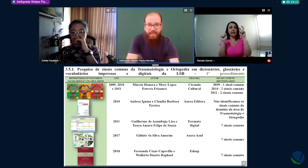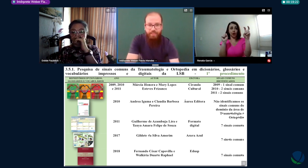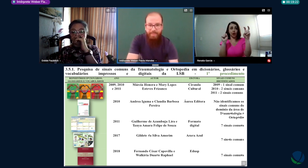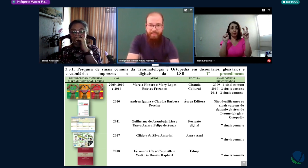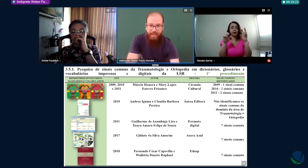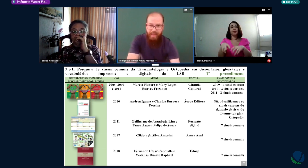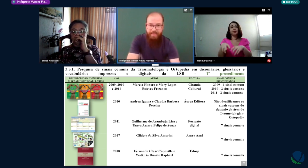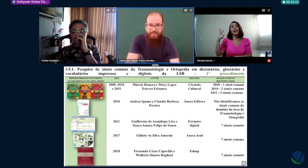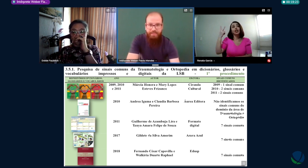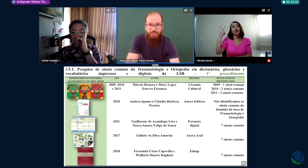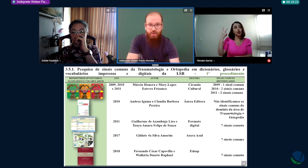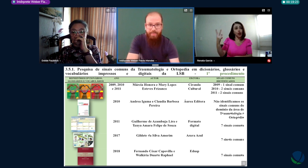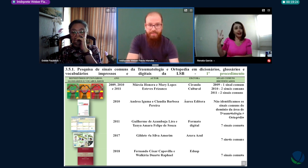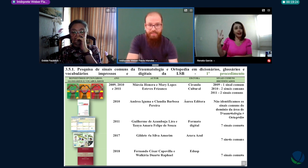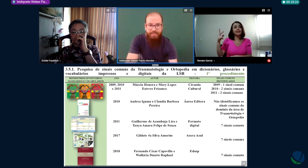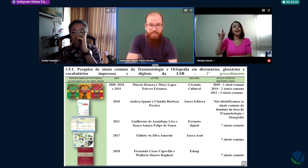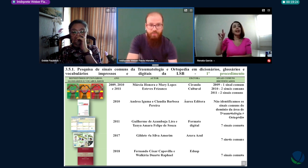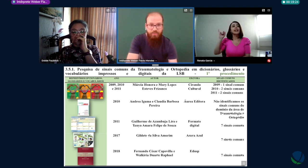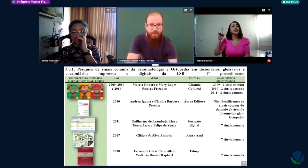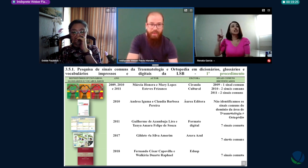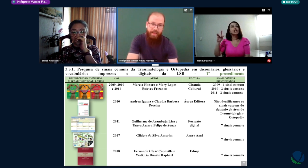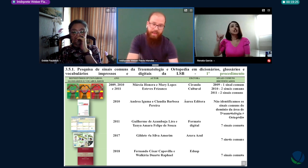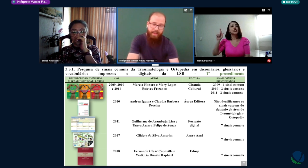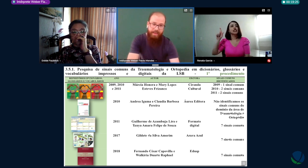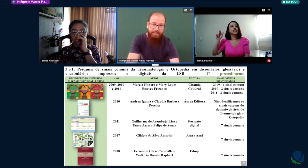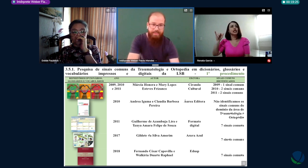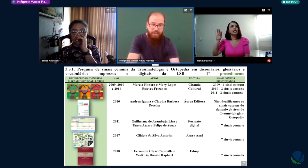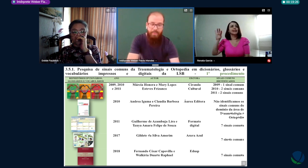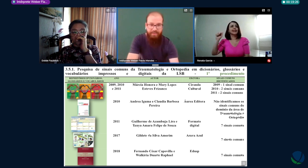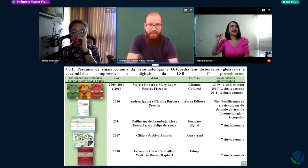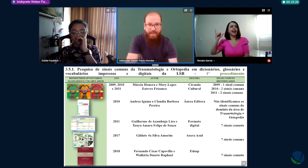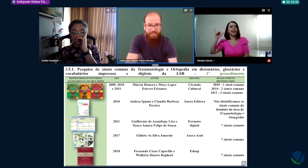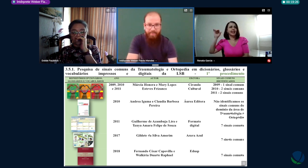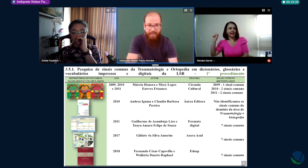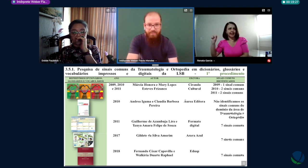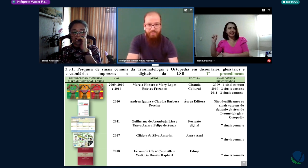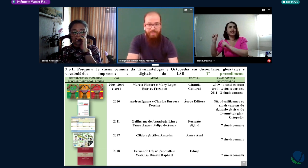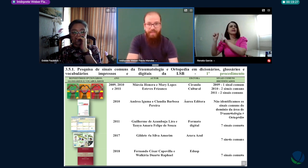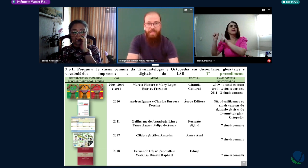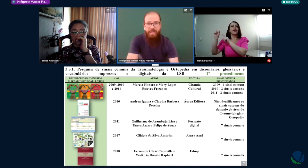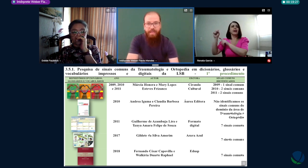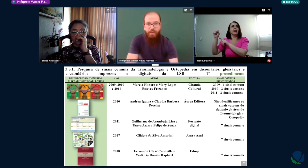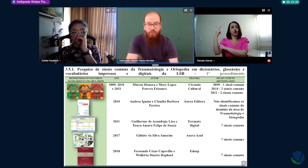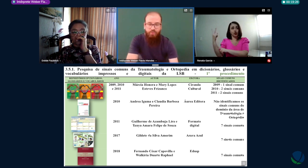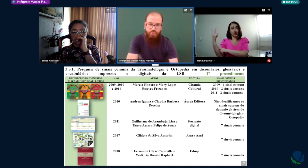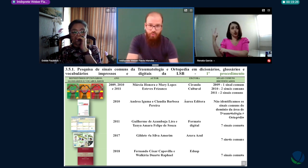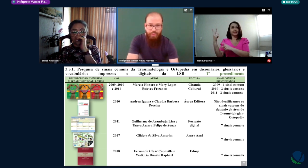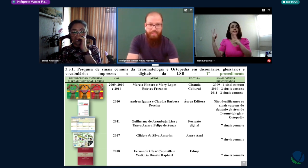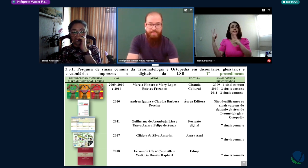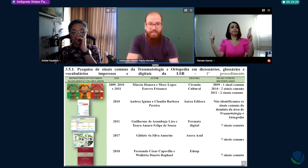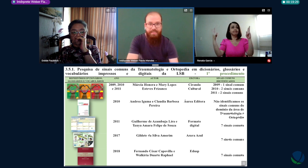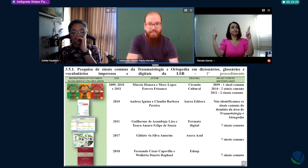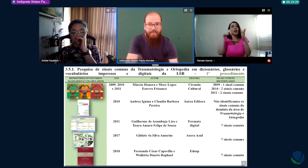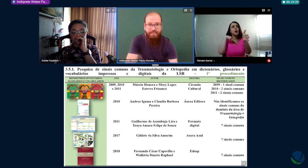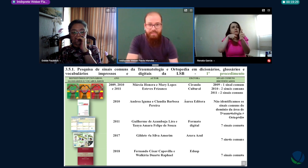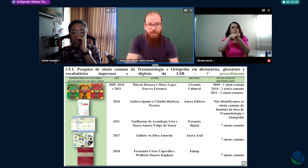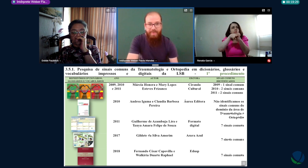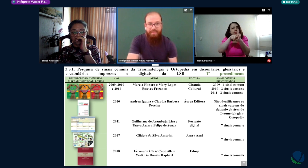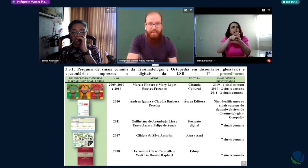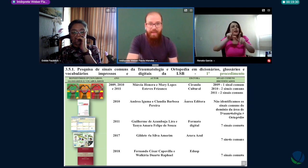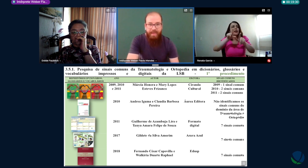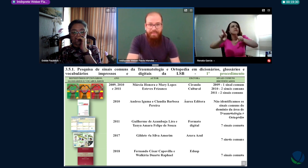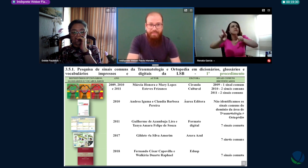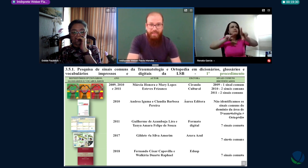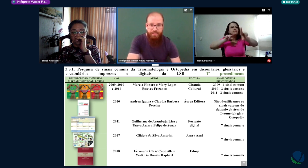E desses sete materiais, somente cinco são materiais impressos, e outros dois restantes